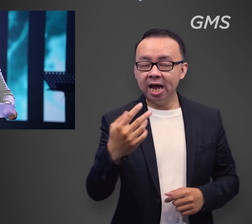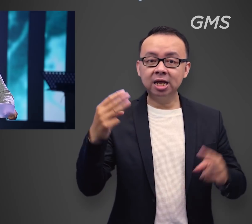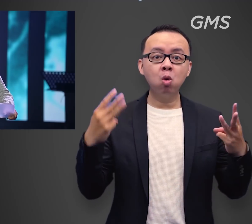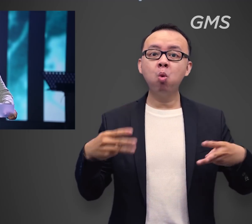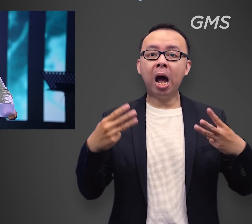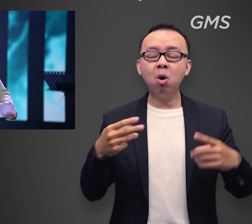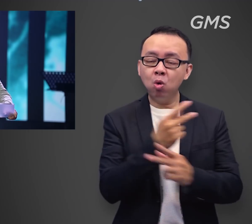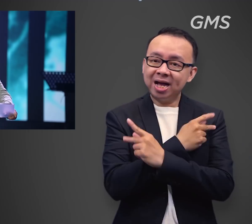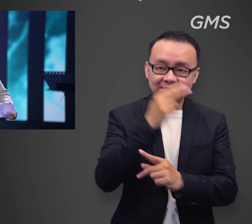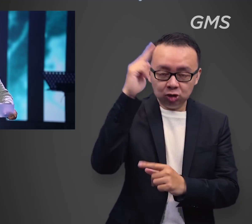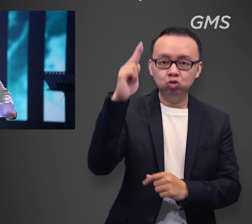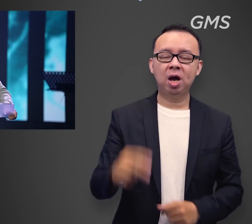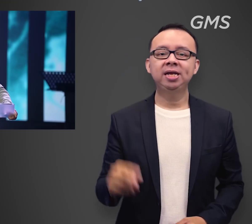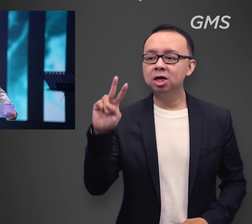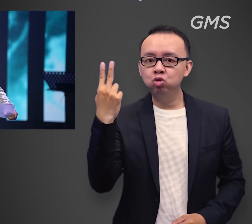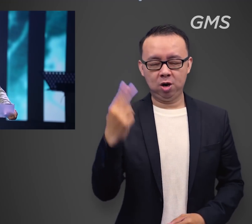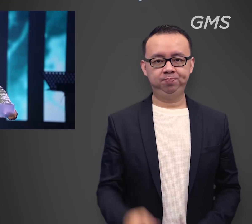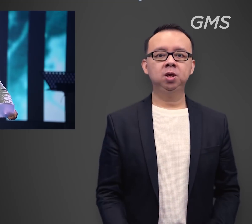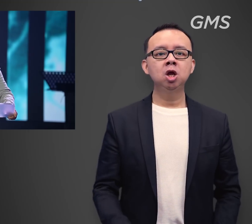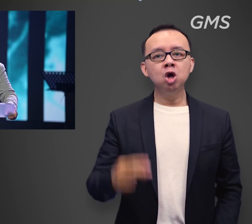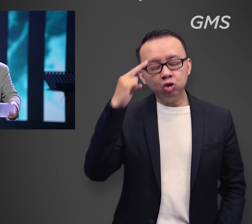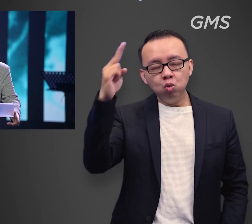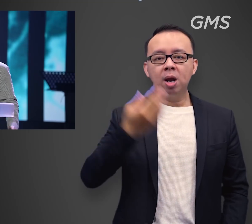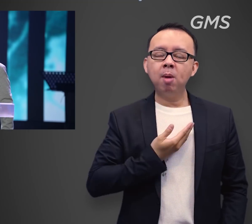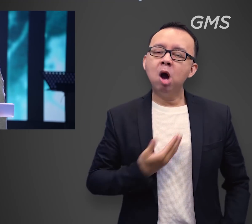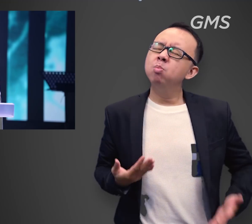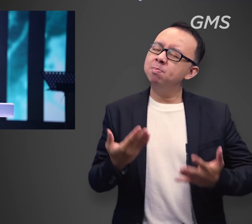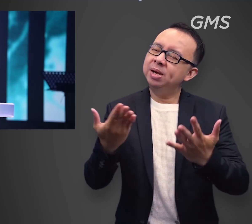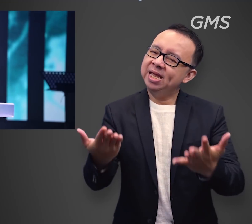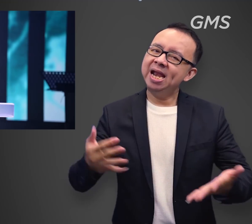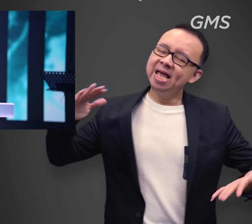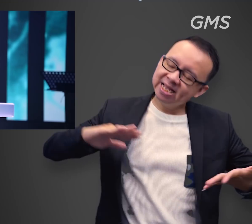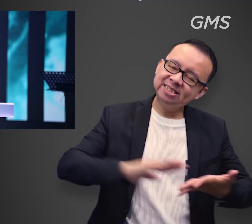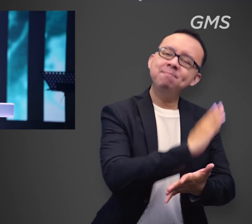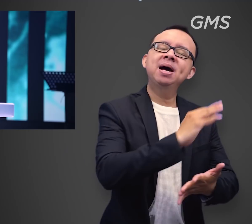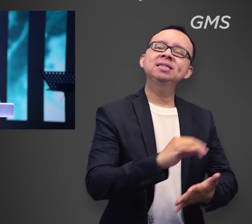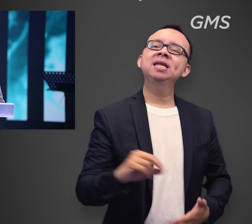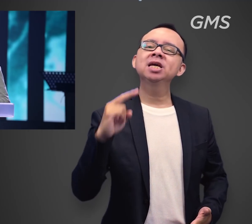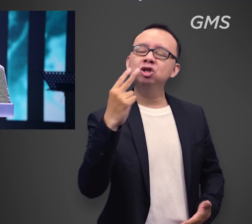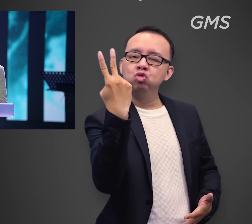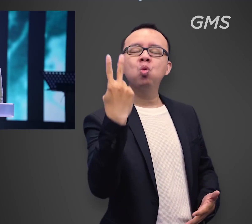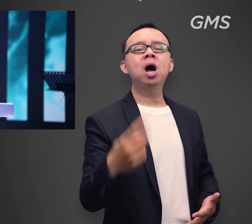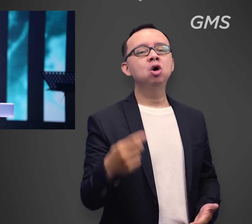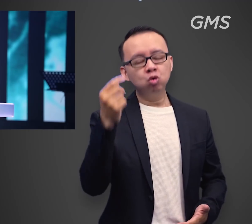selalu memberikan kesempatan yang kedua bagi kita. Tahu nggak saudara, hidup saudara dan